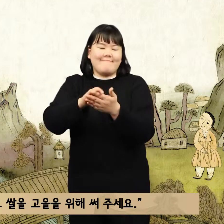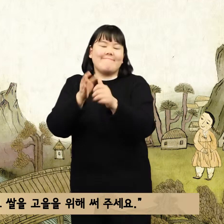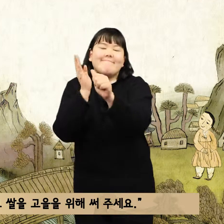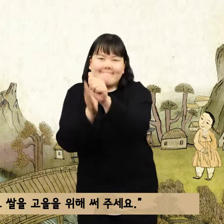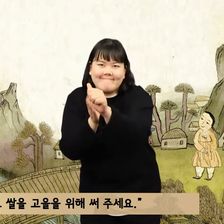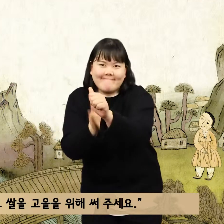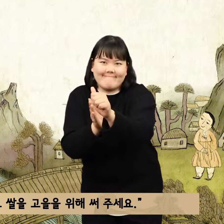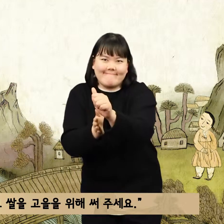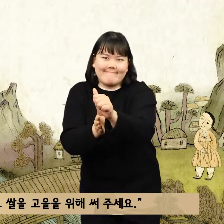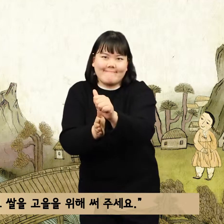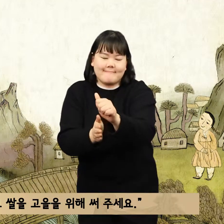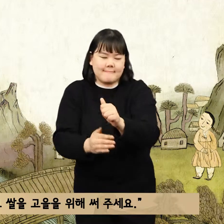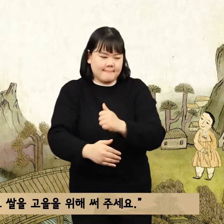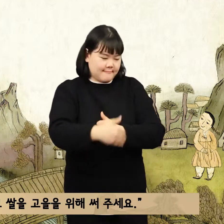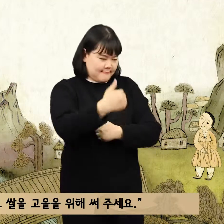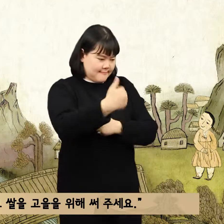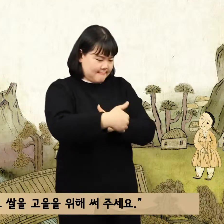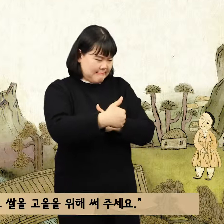써주세요.